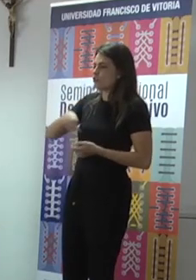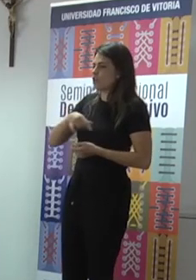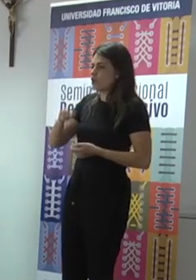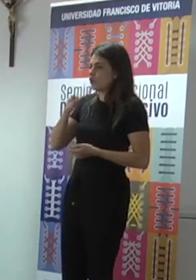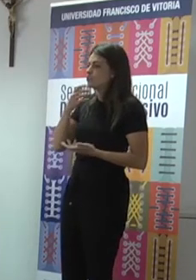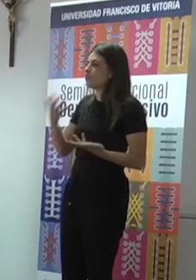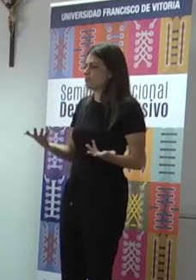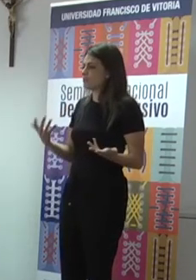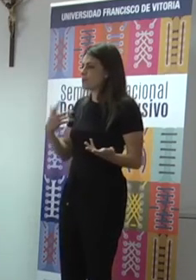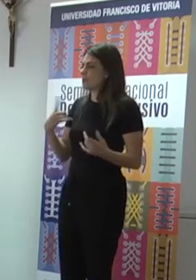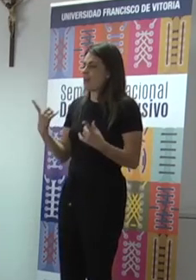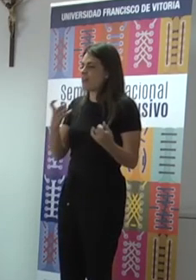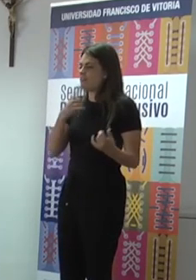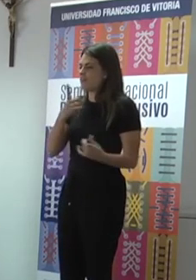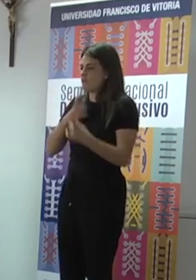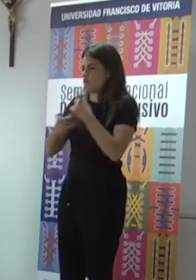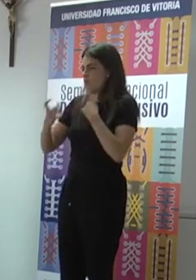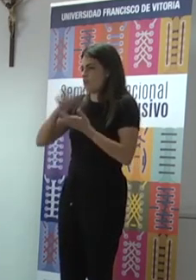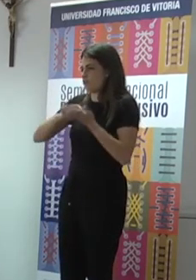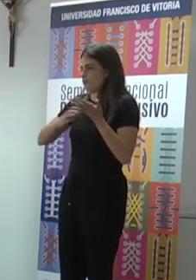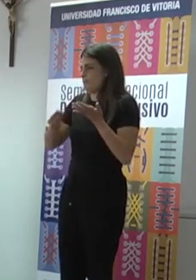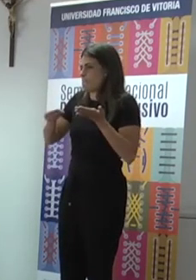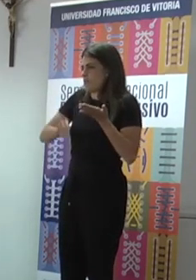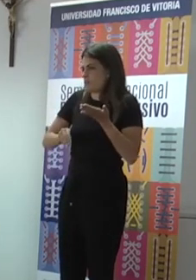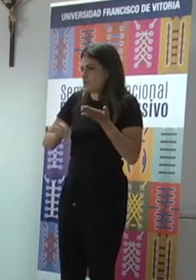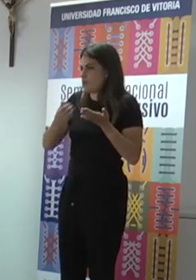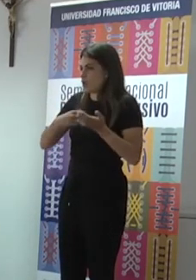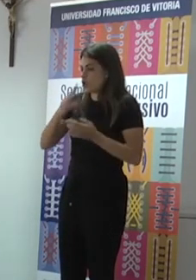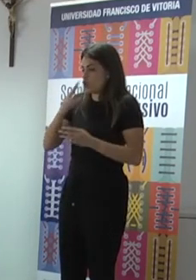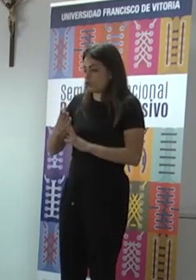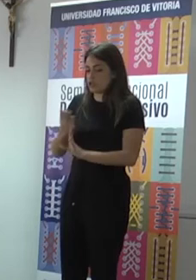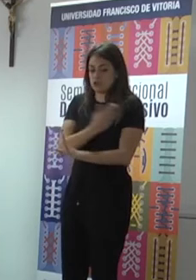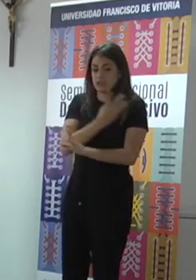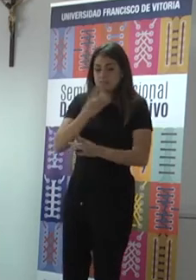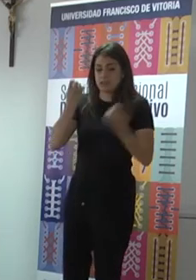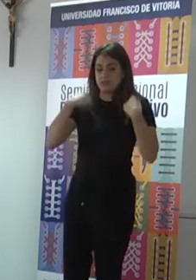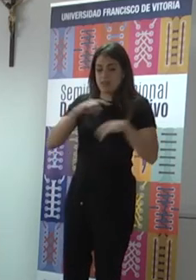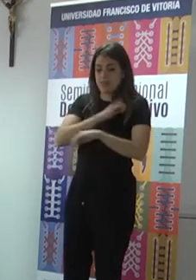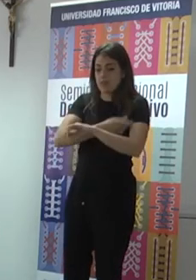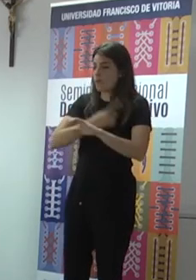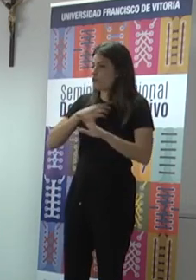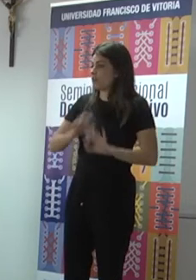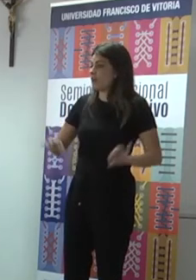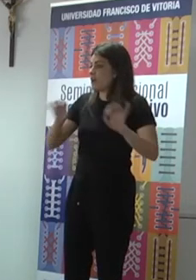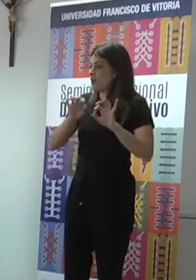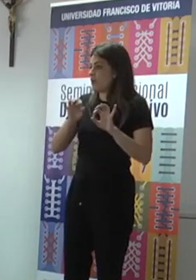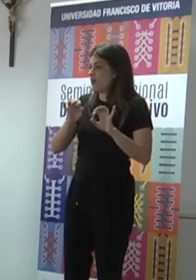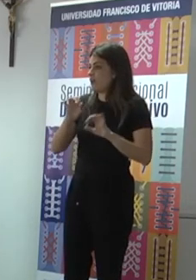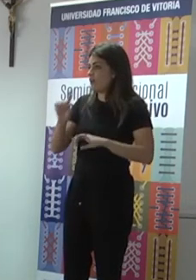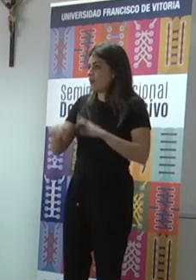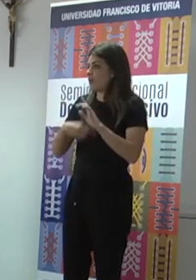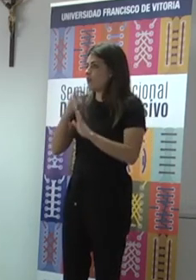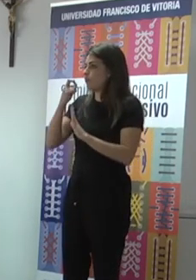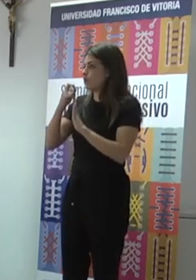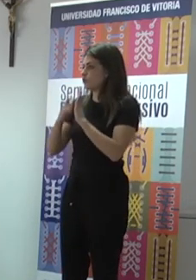falta ahí yo creo que un poco de información, porque si en 2 años sin hacer deporte yo saqué un 10 ahí y otra serie de... No voy a